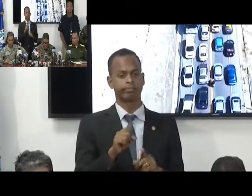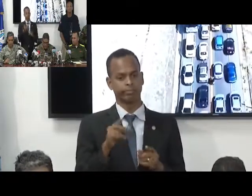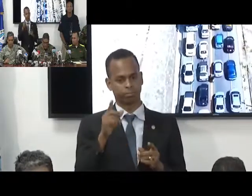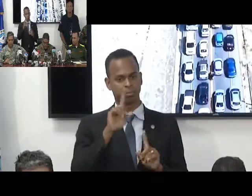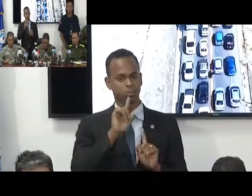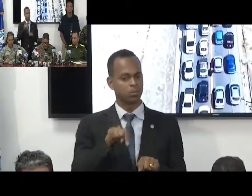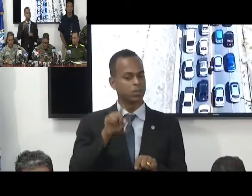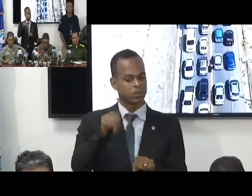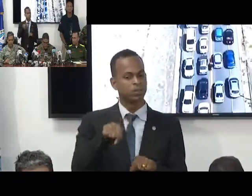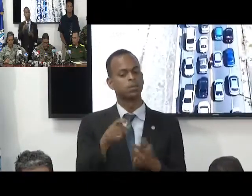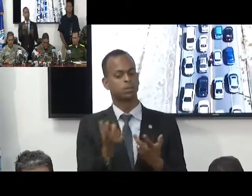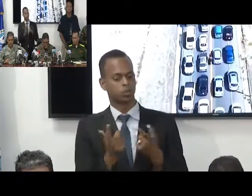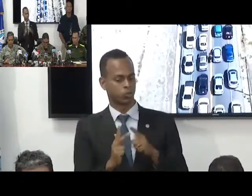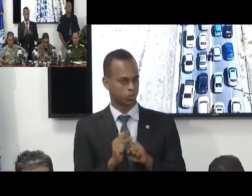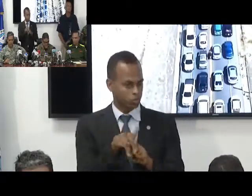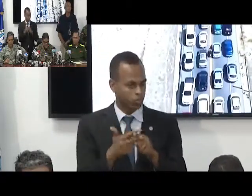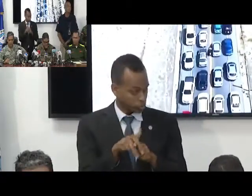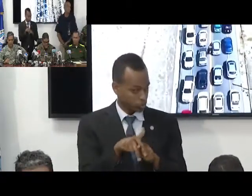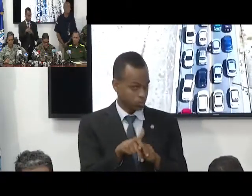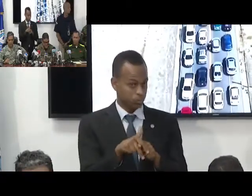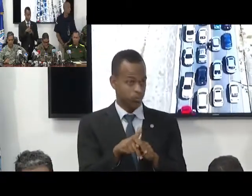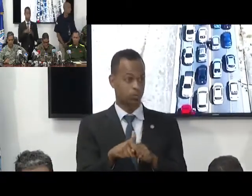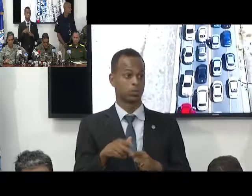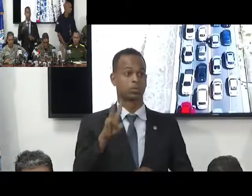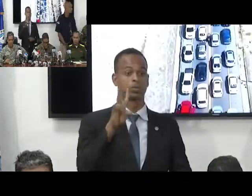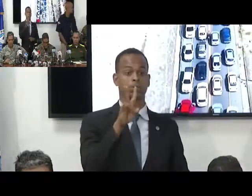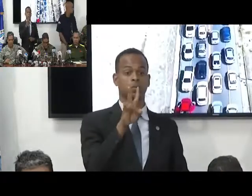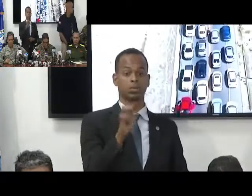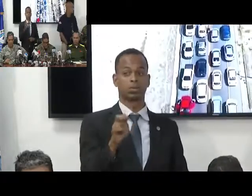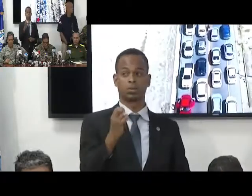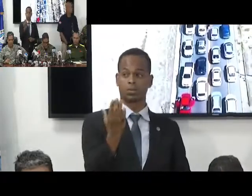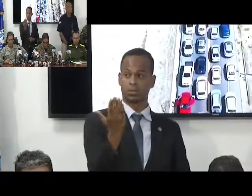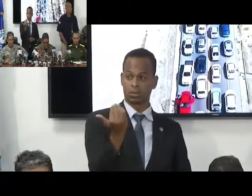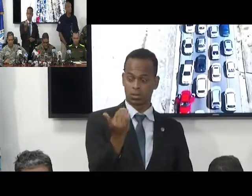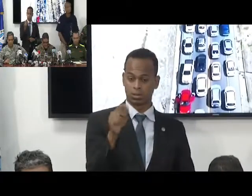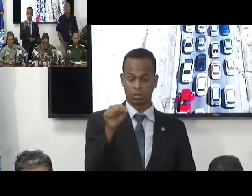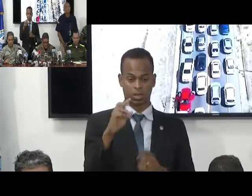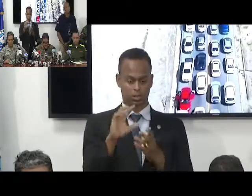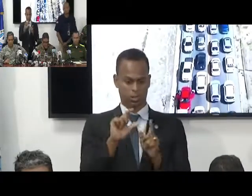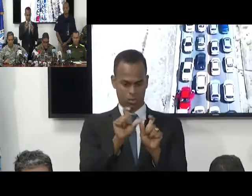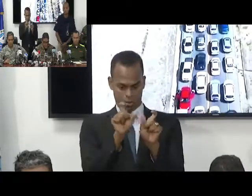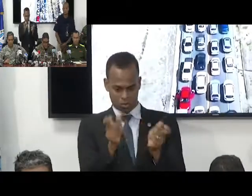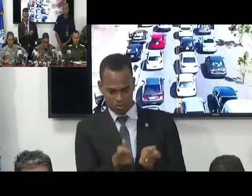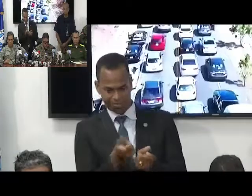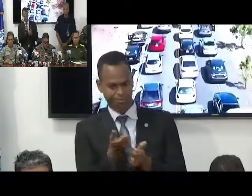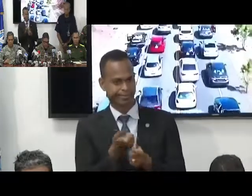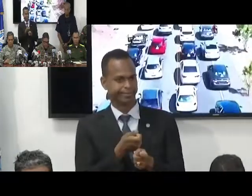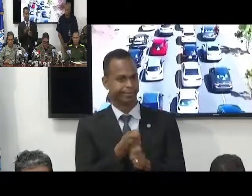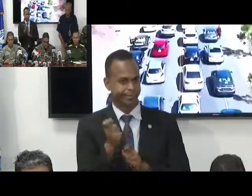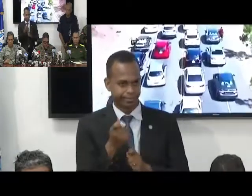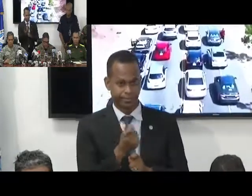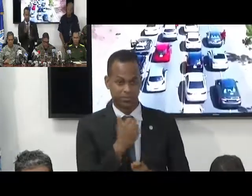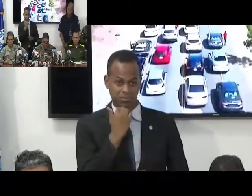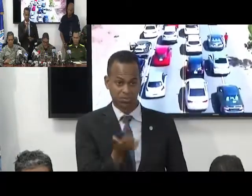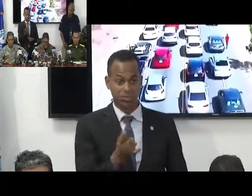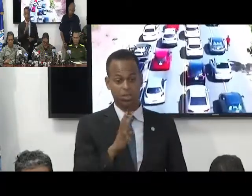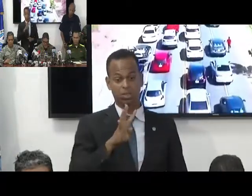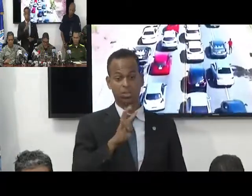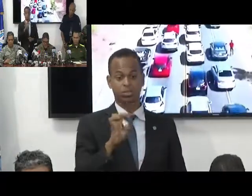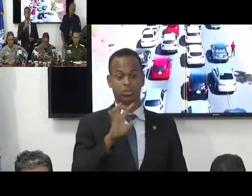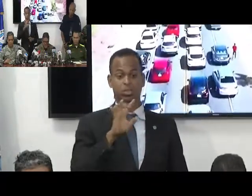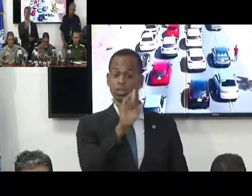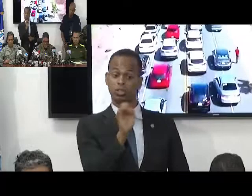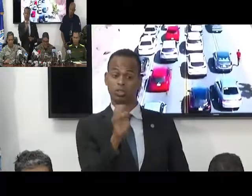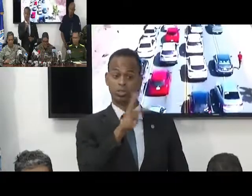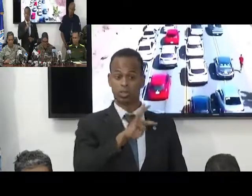hacer correcciones y o reparaciones 715 neumáticos desgastados, 849 luces dañadas